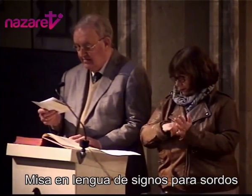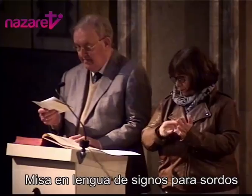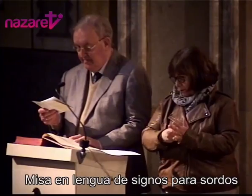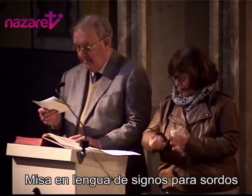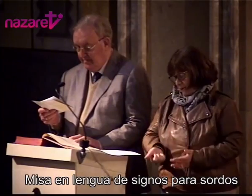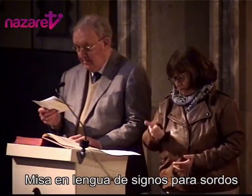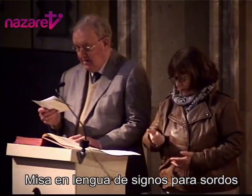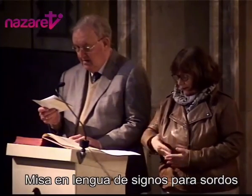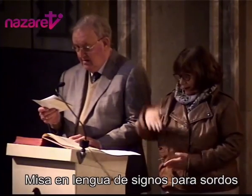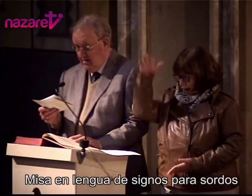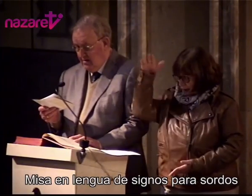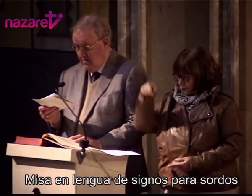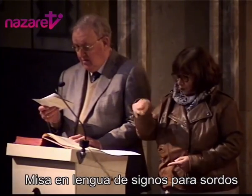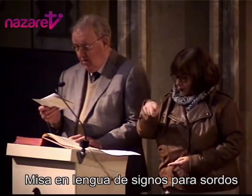Señor.